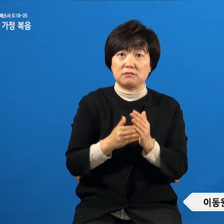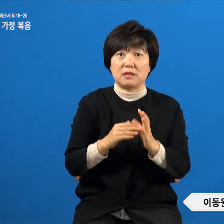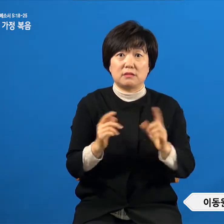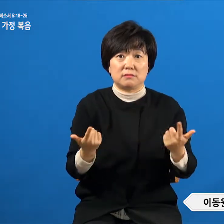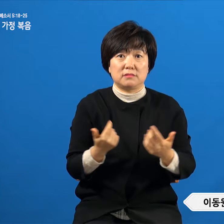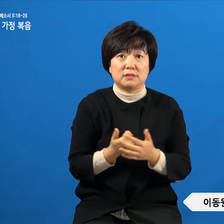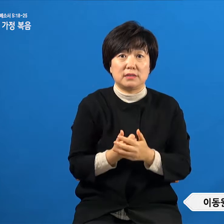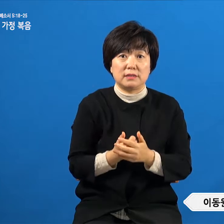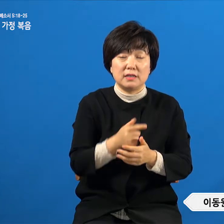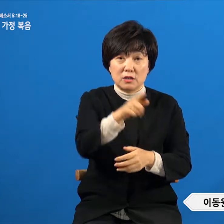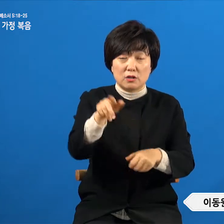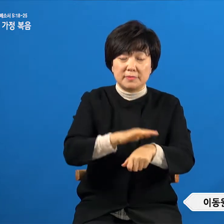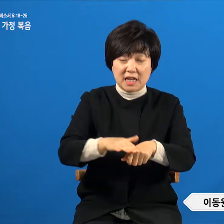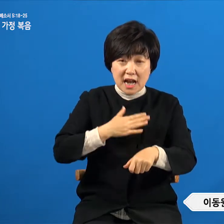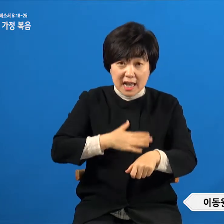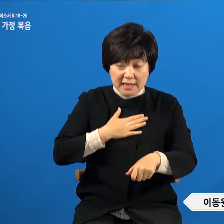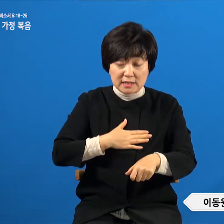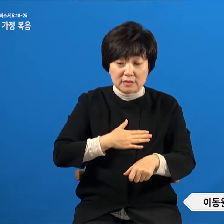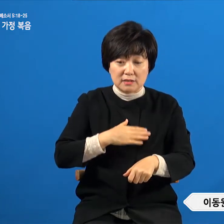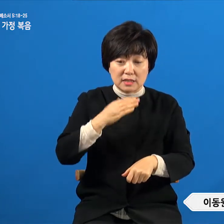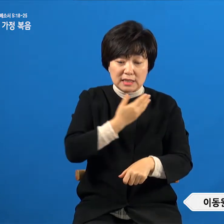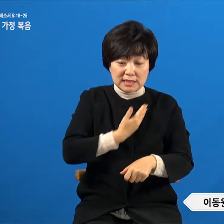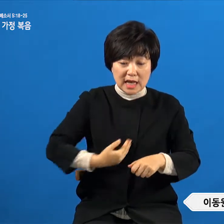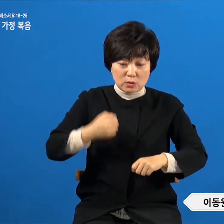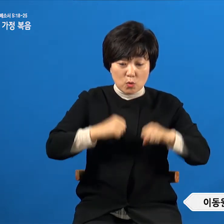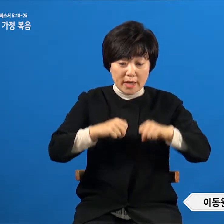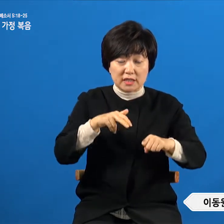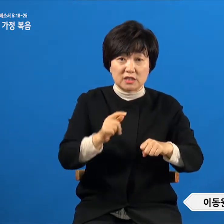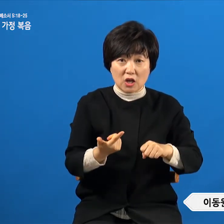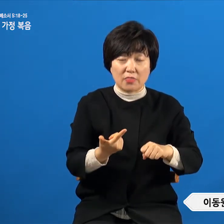것입니다. 우리가 잘 아는 사도행전,